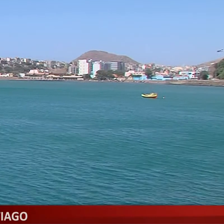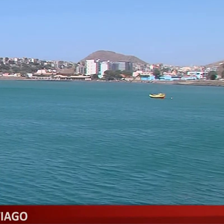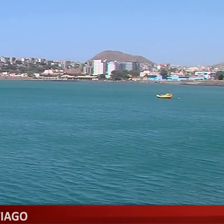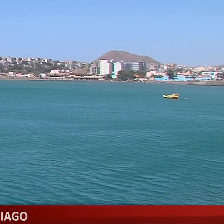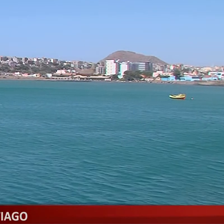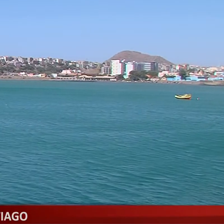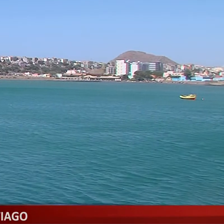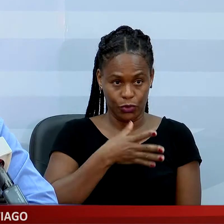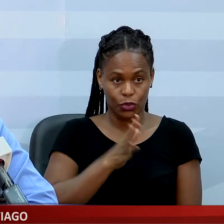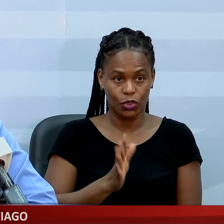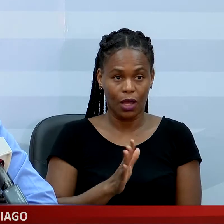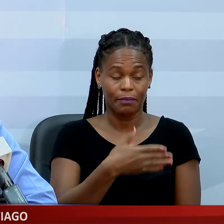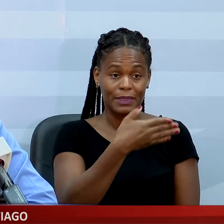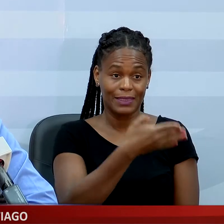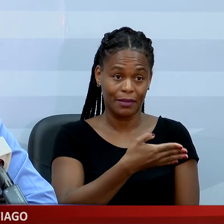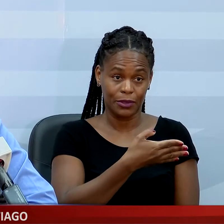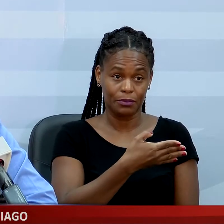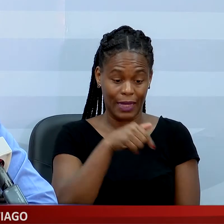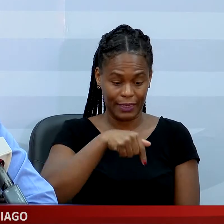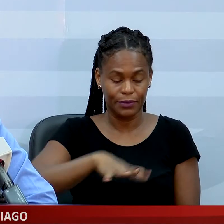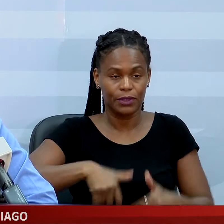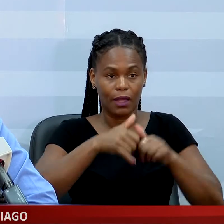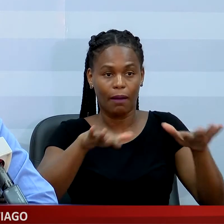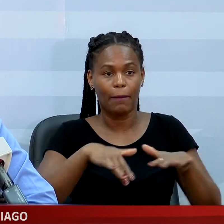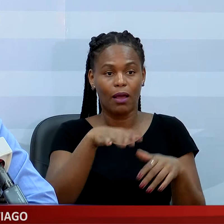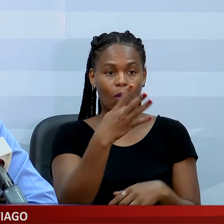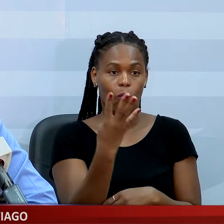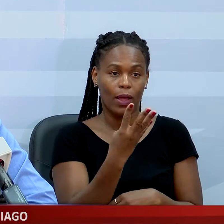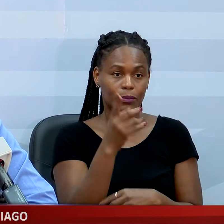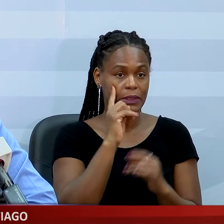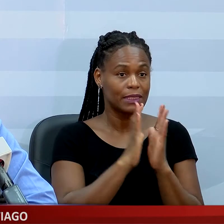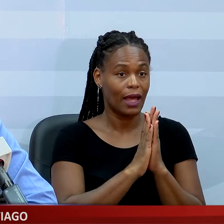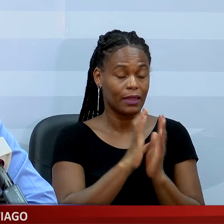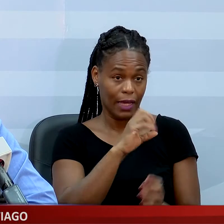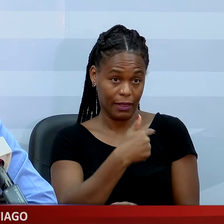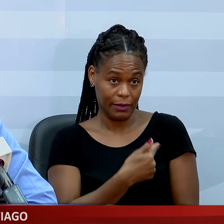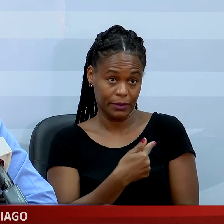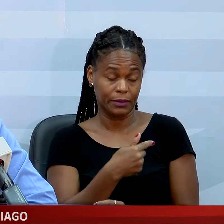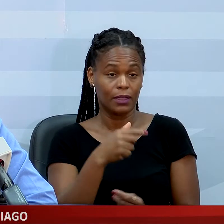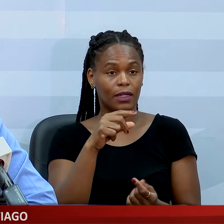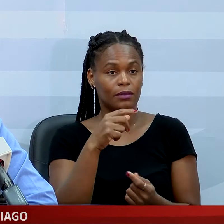Catarina de Santiago. 7 no concelho da Praia, 4 em Santa Catarina de Santiago,